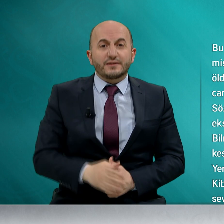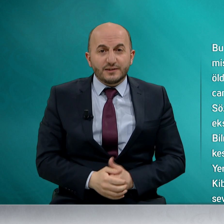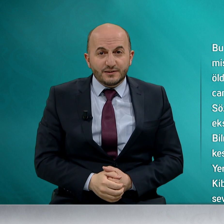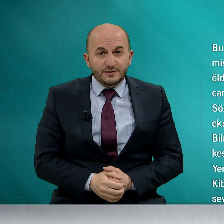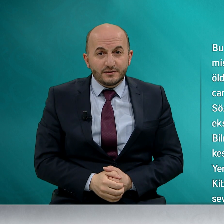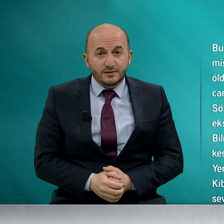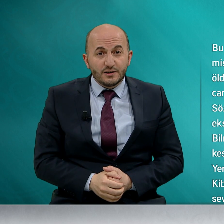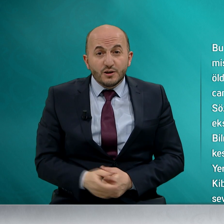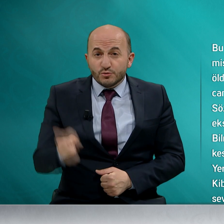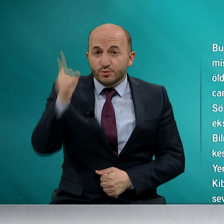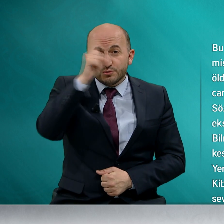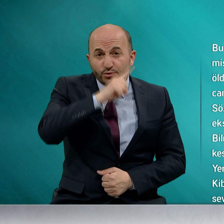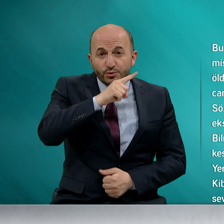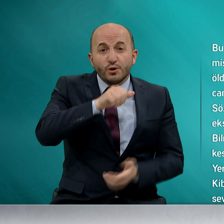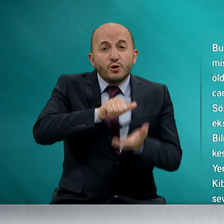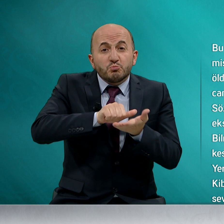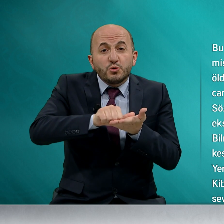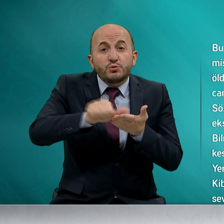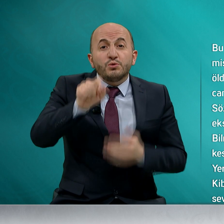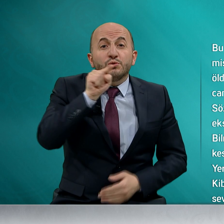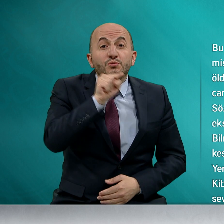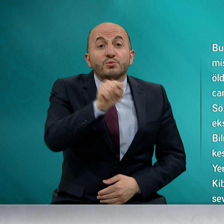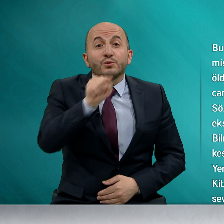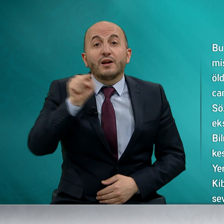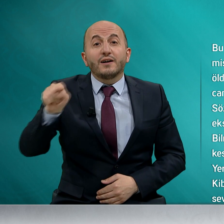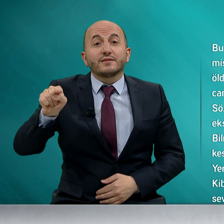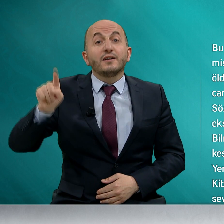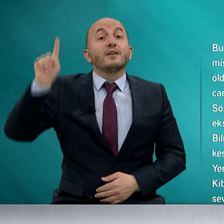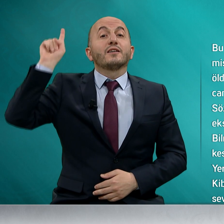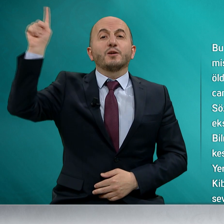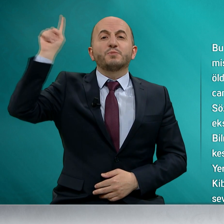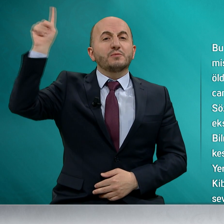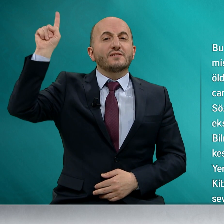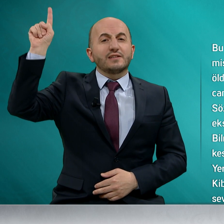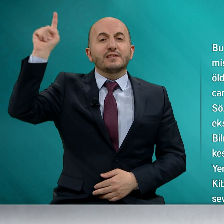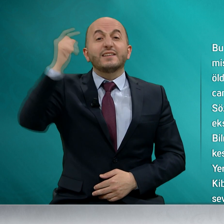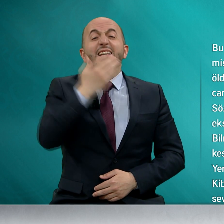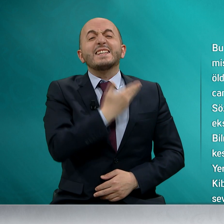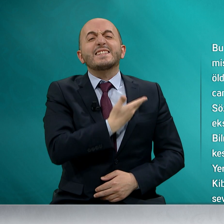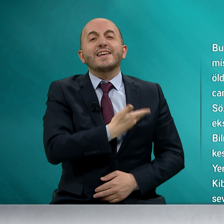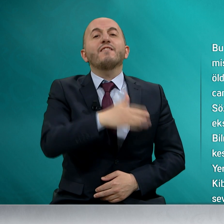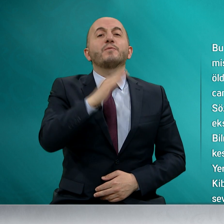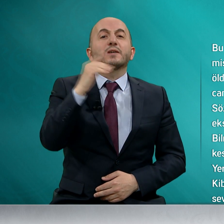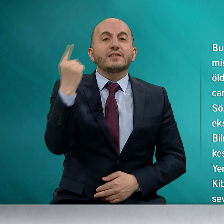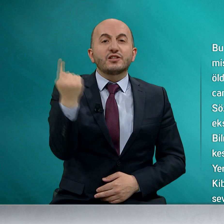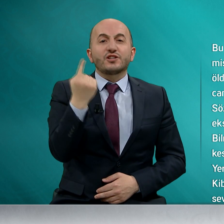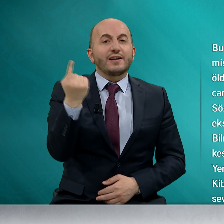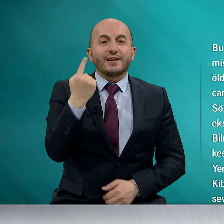Kibirlenmemektir. Çünkü bütün bunlar Rabbimizin sevmediği